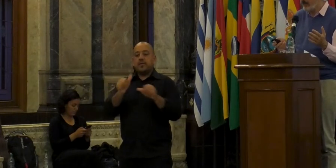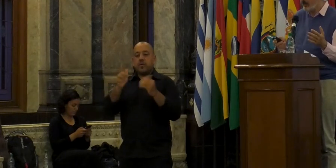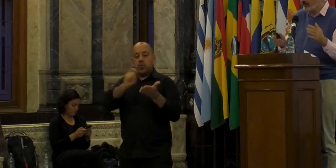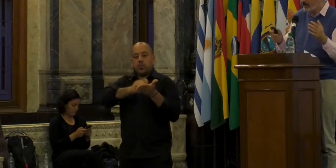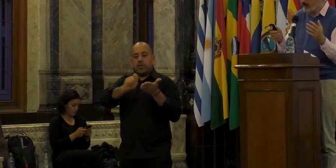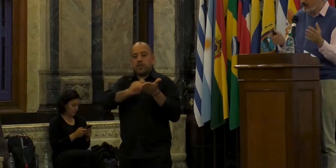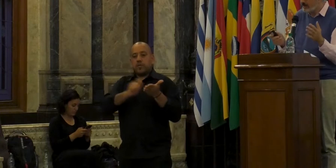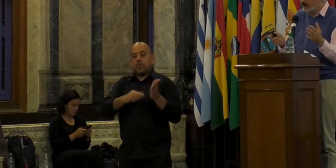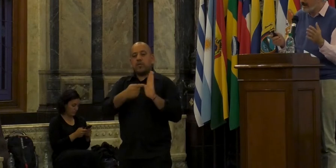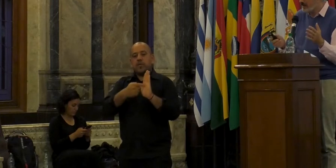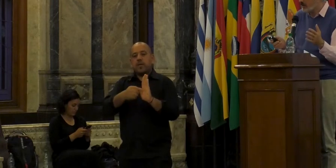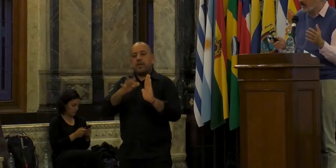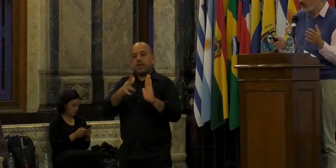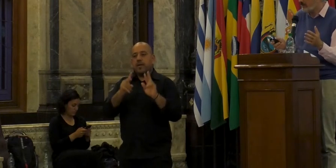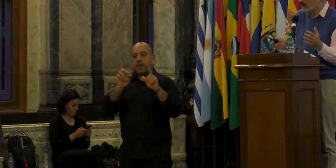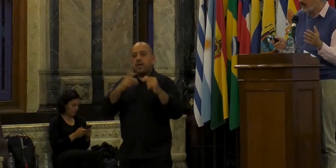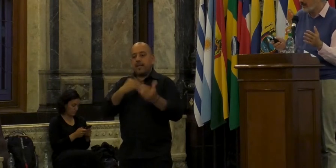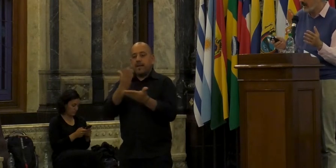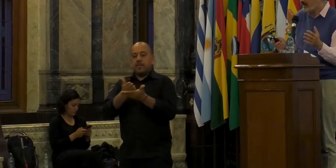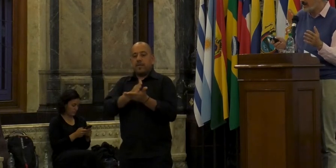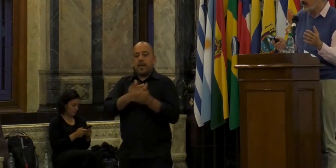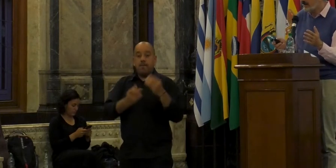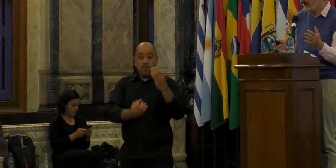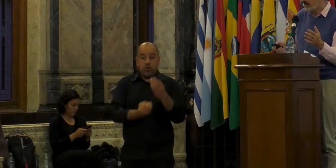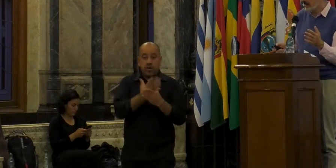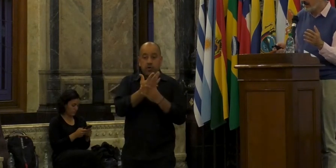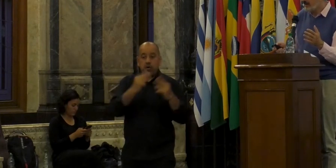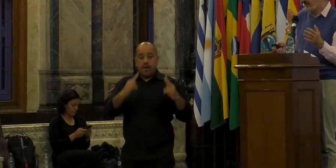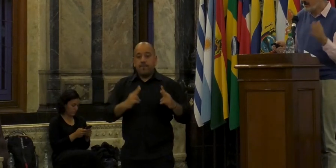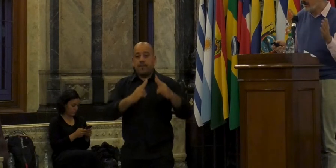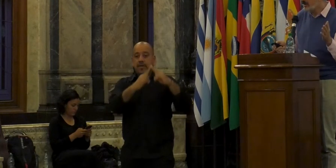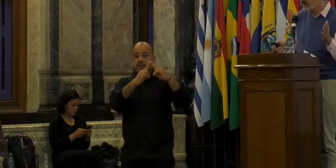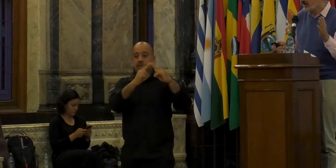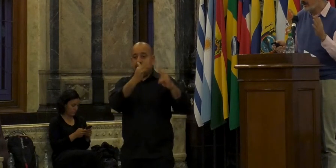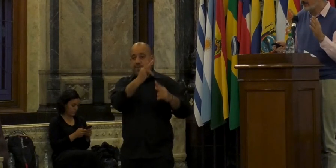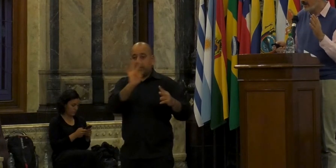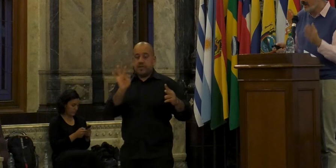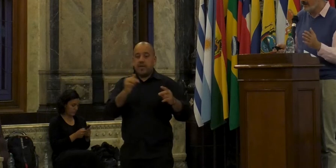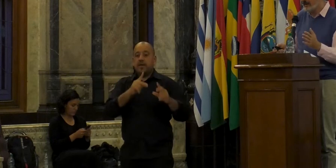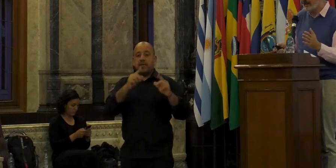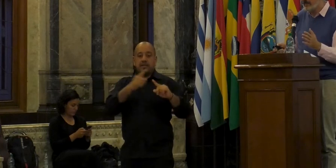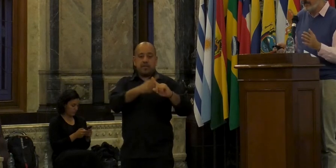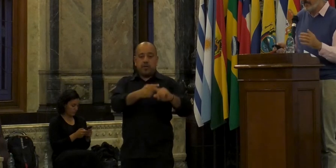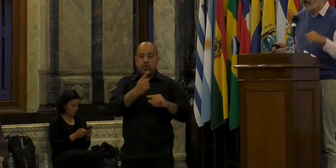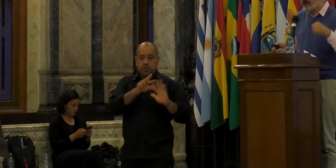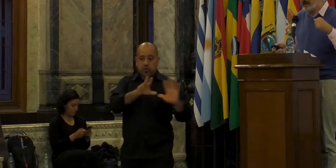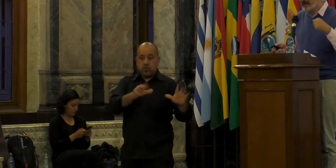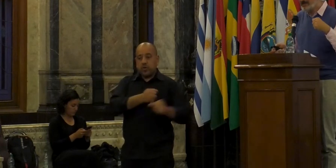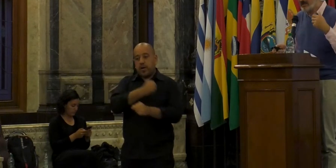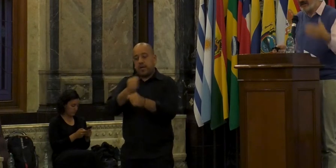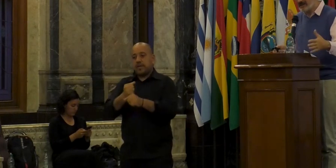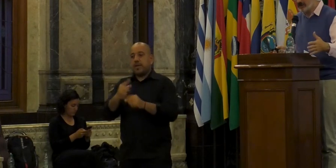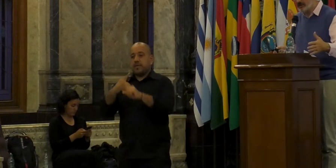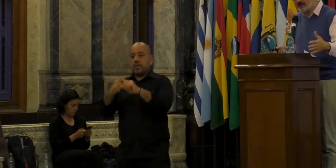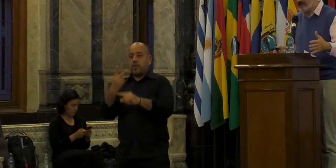la conformación del habitar moderno en Francia, en París, desde el siglo XVIII hasta el XX, a partir de